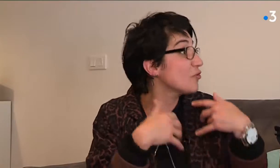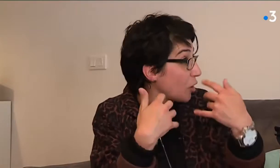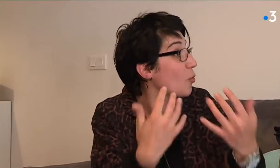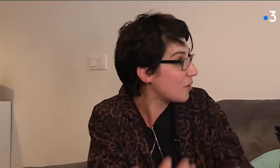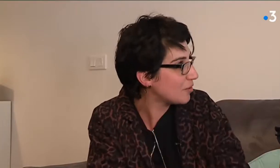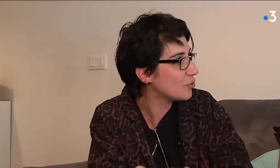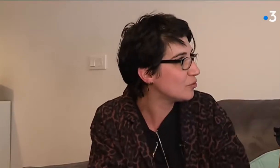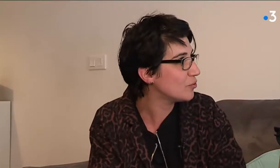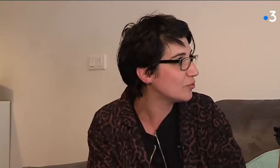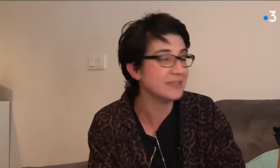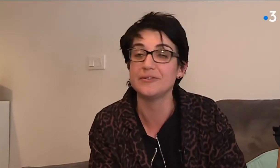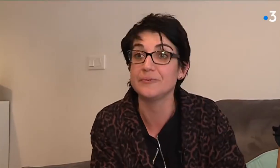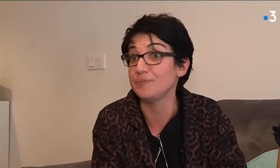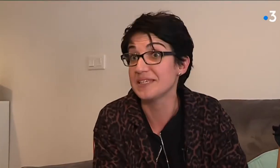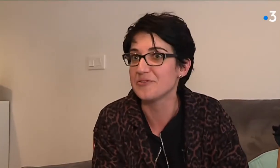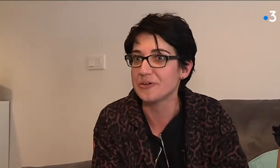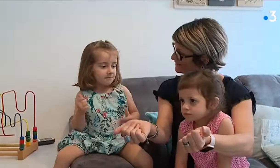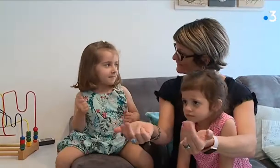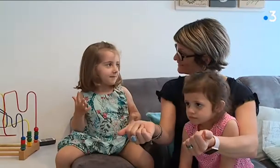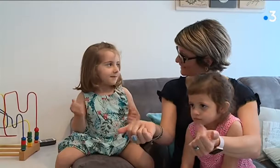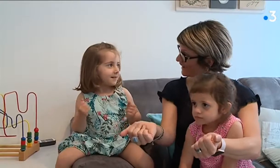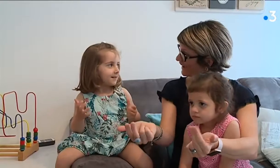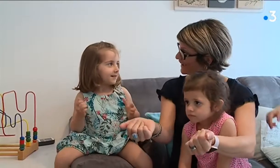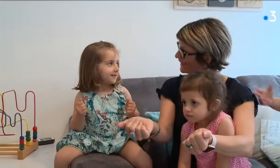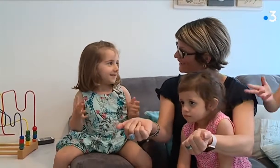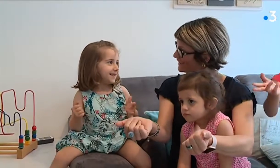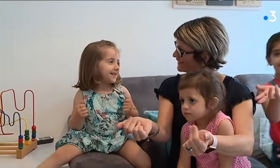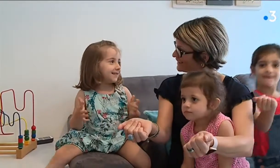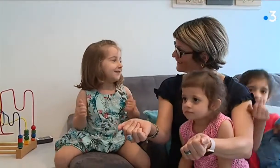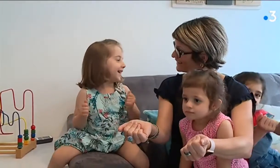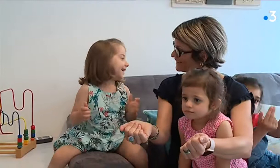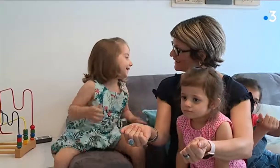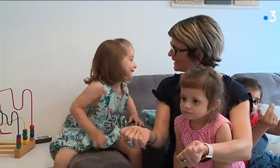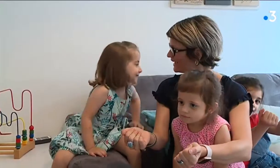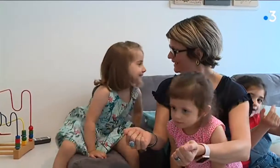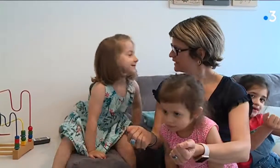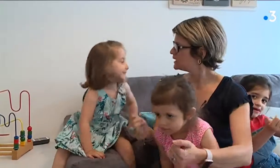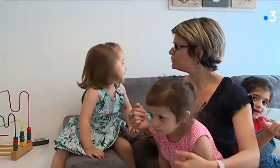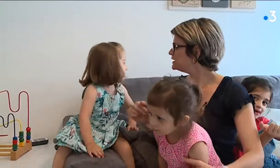faire comprendre des enfants. L'apprentissage du langage des signes chez les tout-petits est loin d'être une